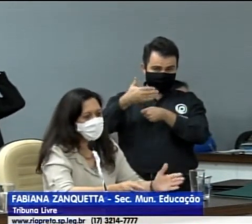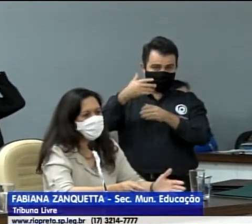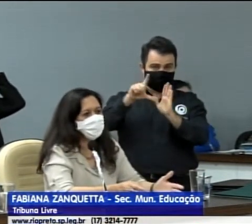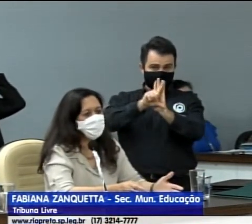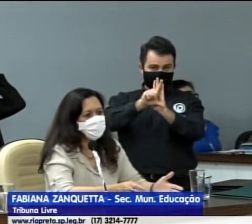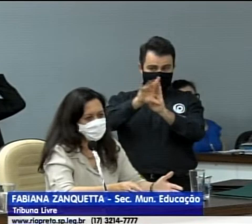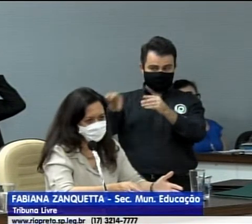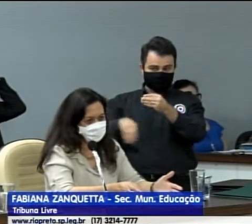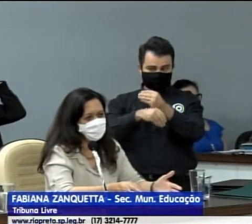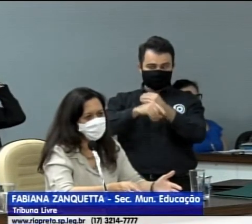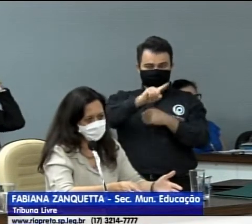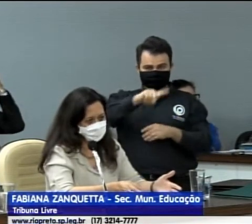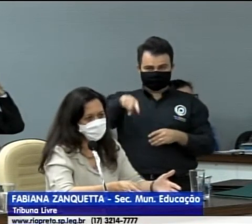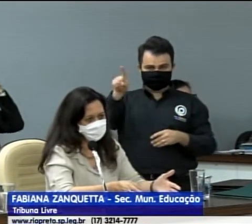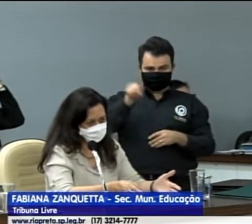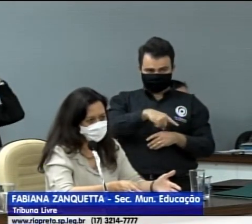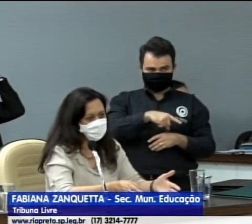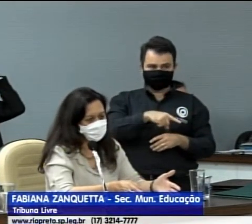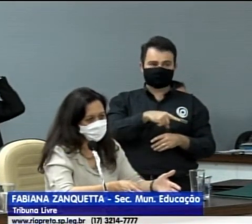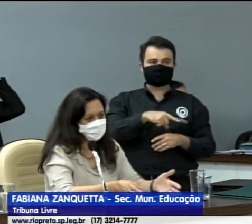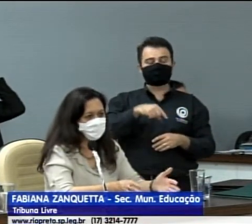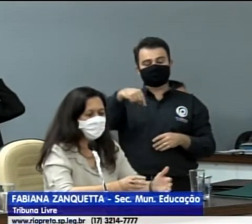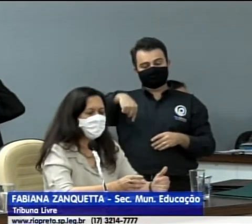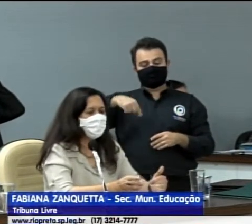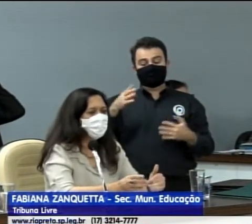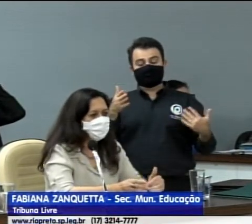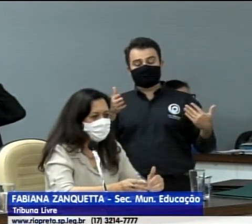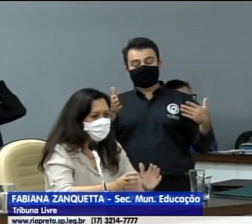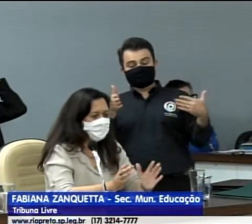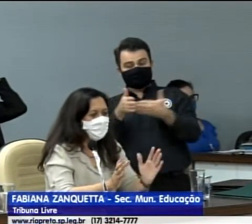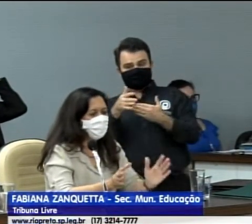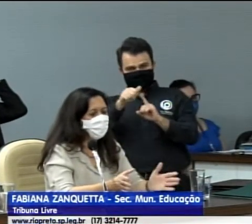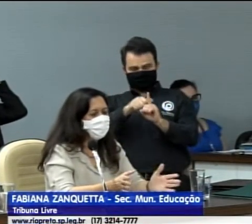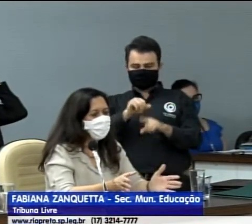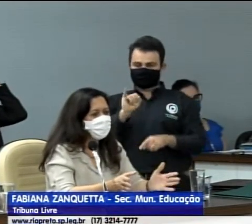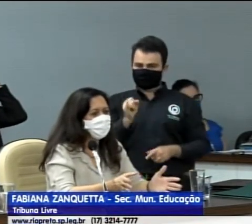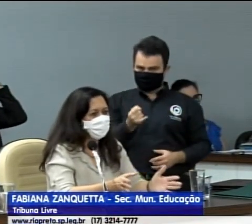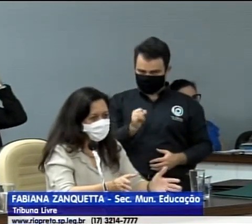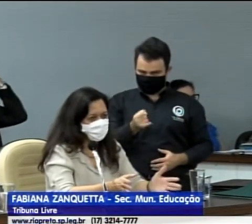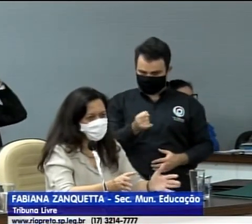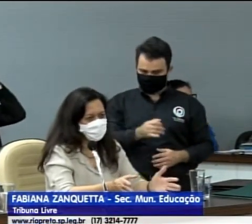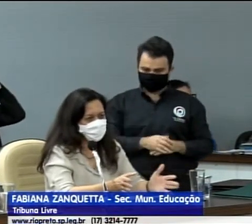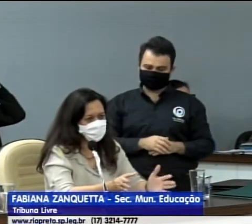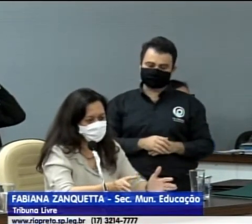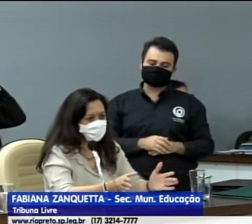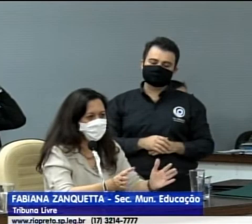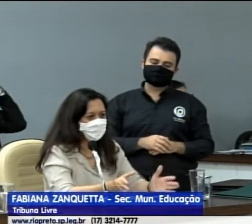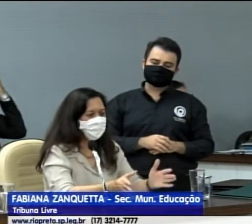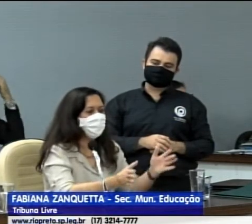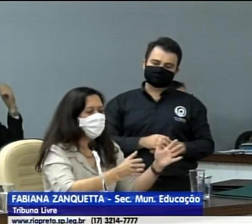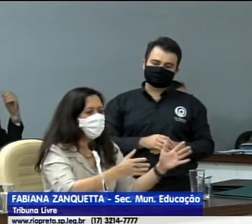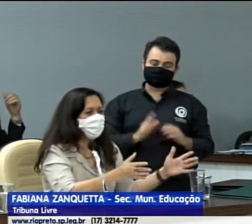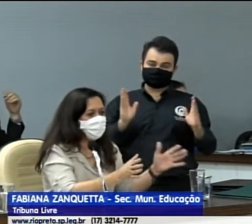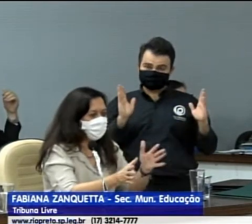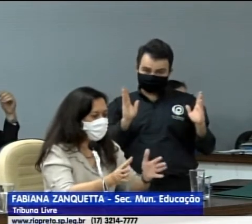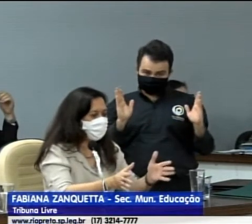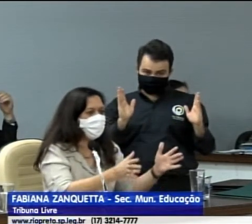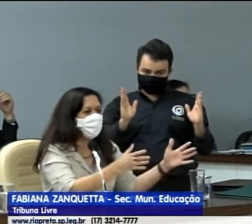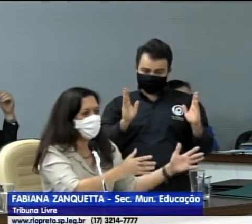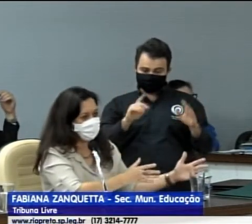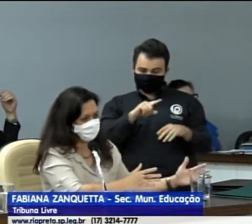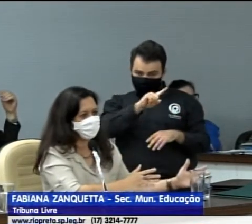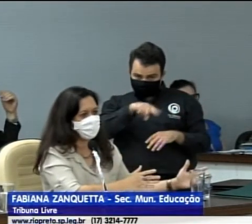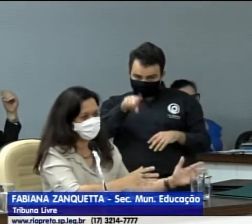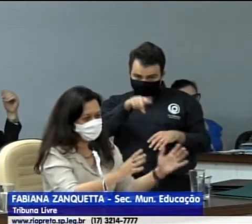teria vigência até janeiro desse ano. Porém, o prazo que ele foi suspenso, ele foi realocado